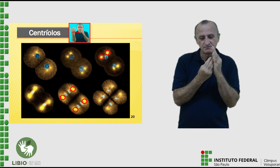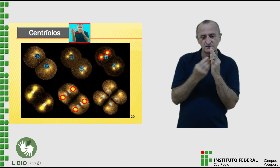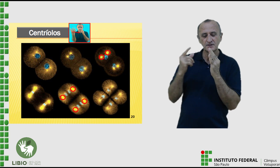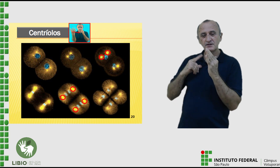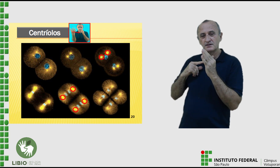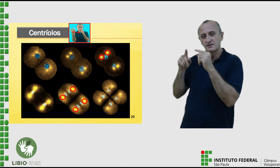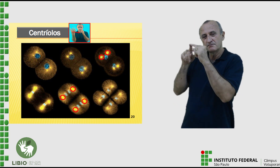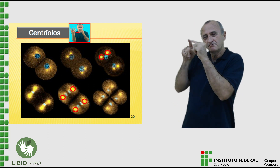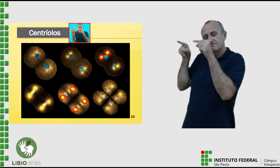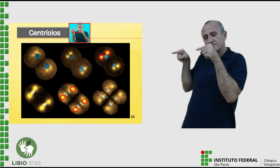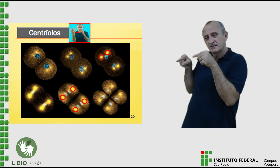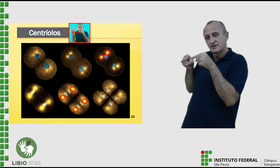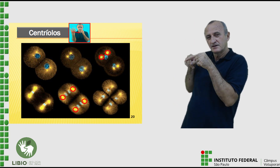centríolos,